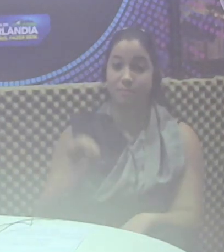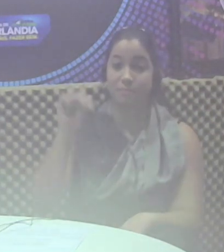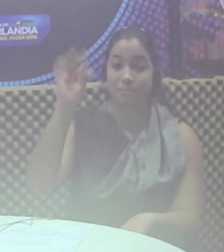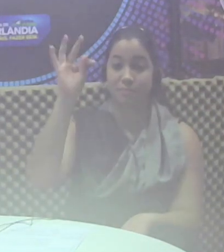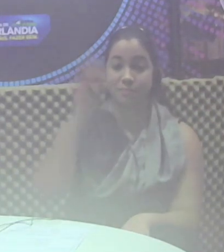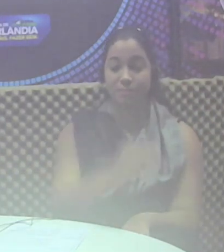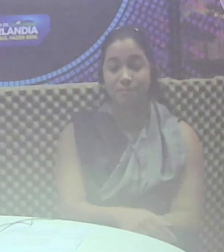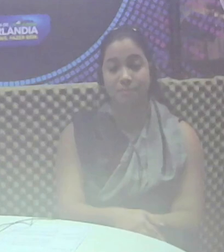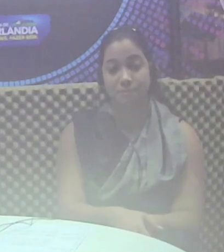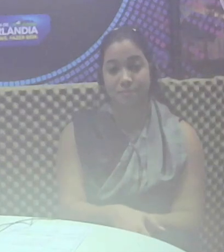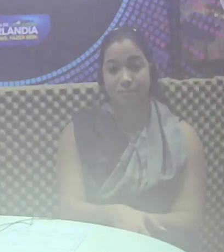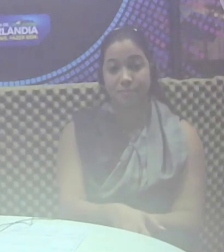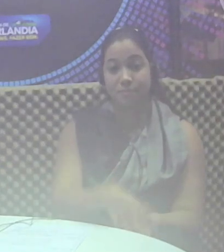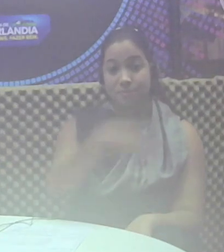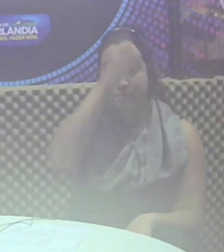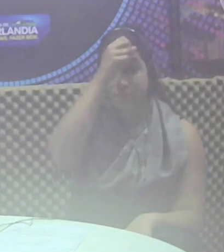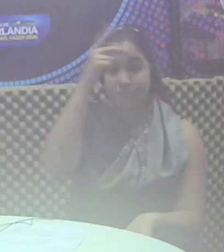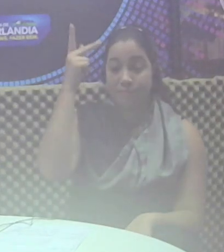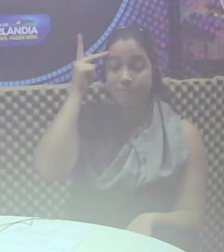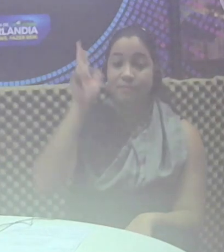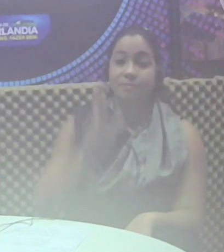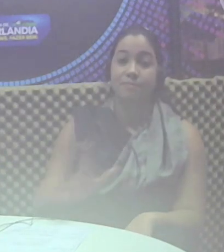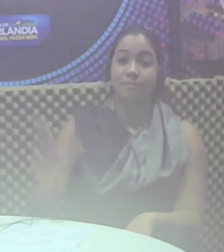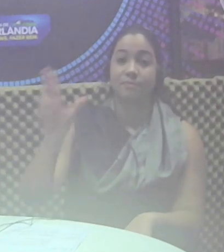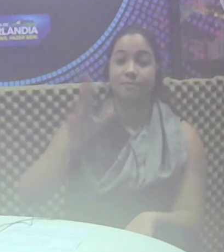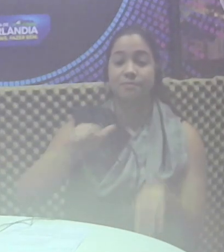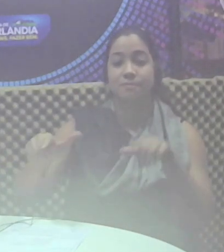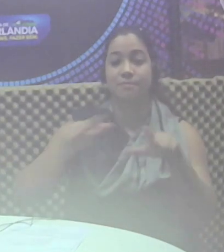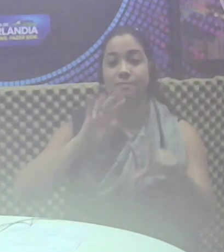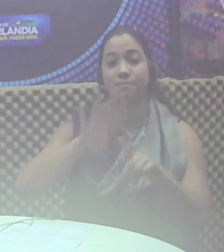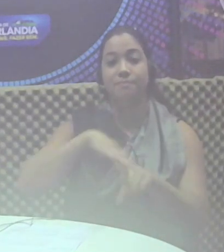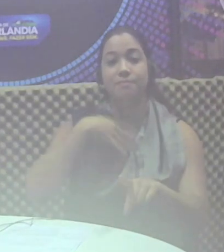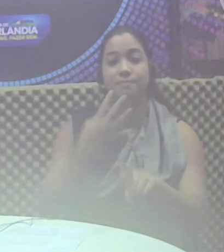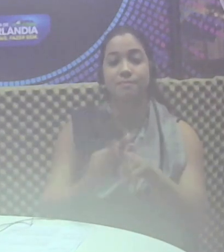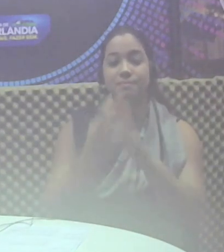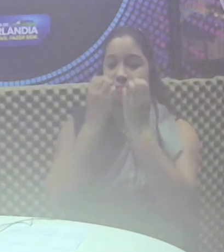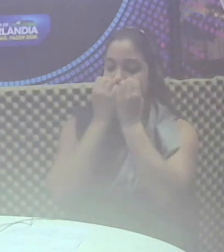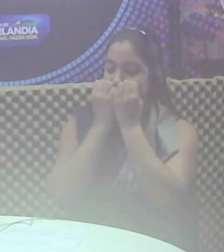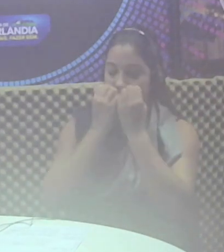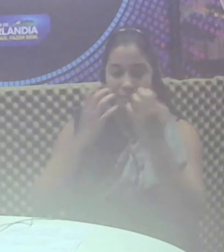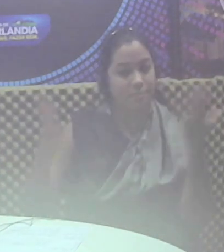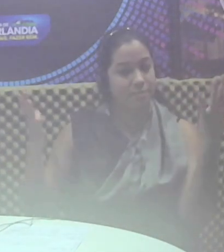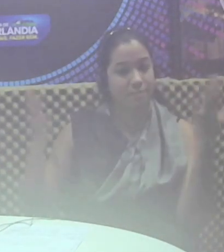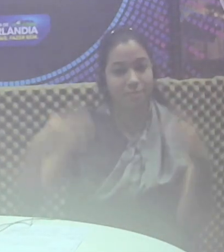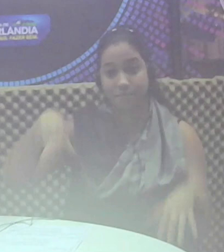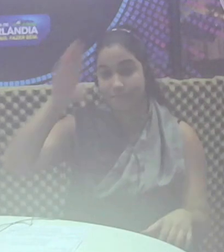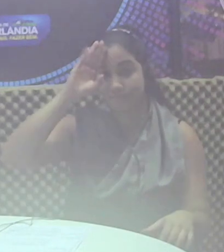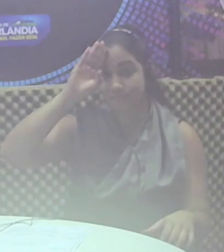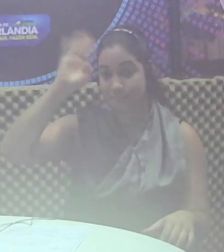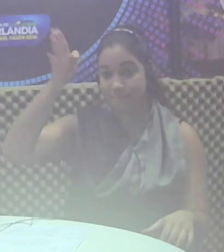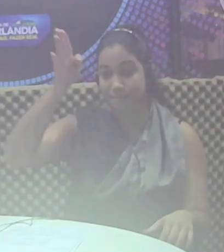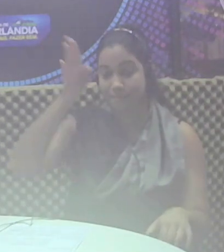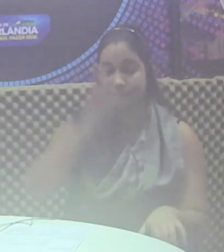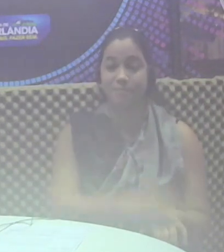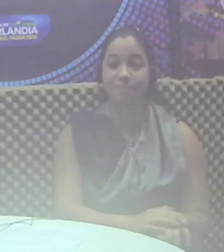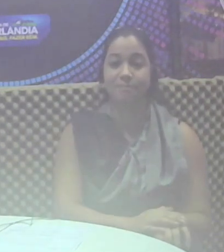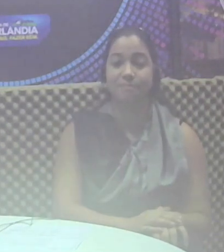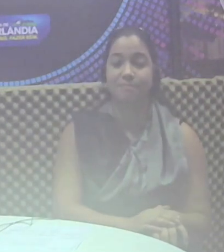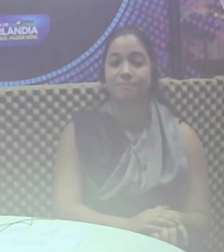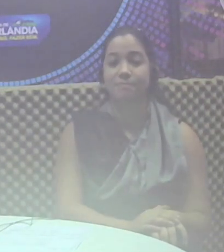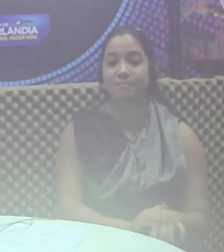Comunicação, Marco Túlio de Castro Kalimann. Prefeitura de Uberlândia. Fazer mais, fazer bem. Até a